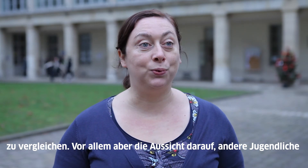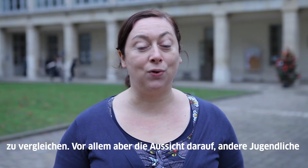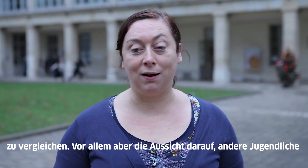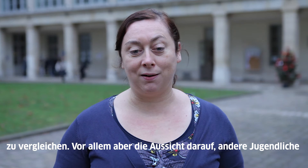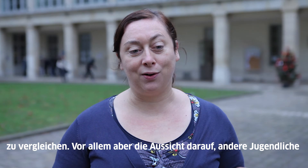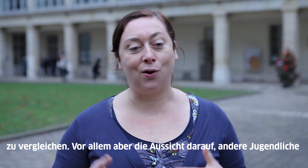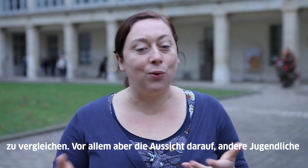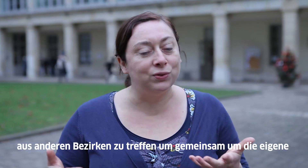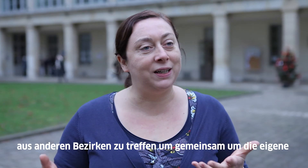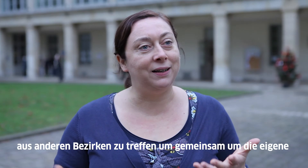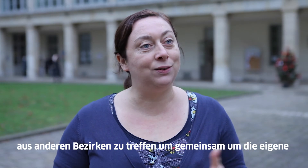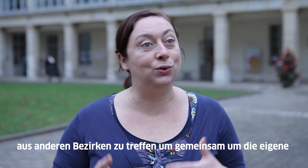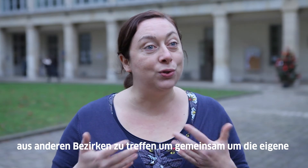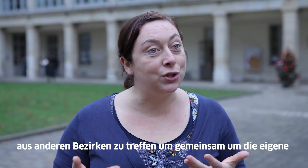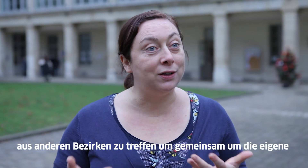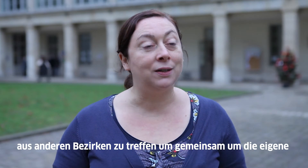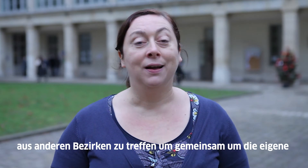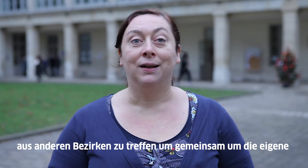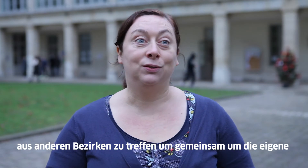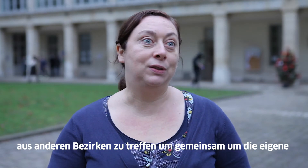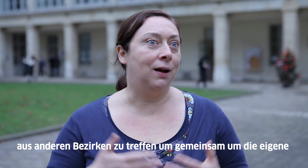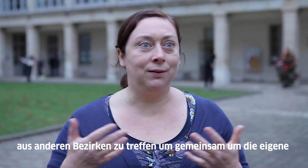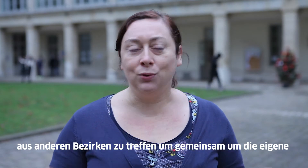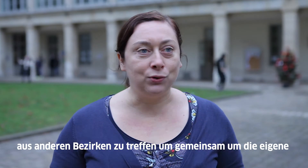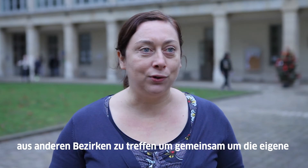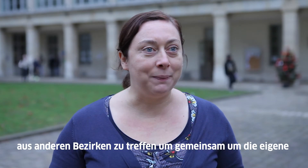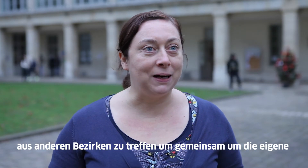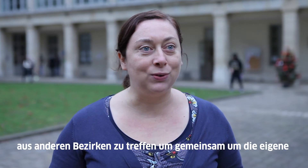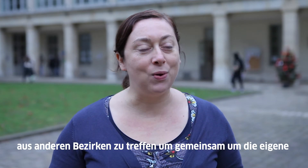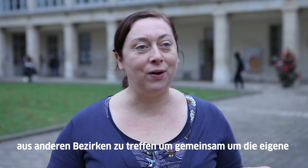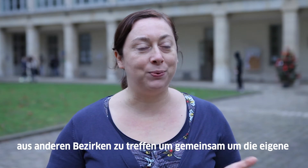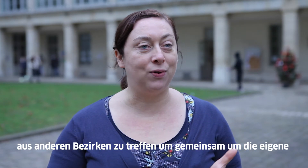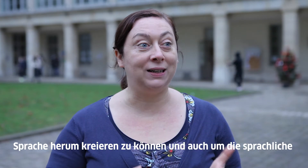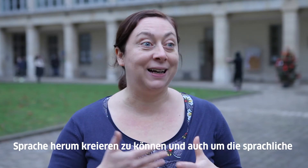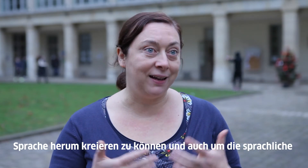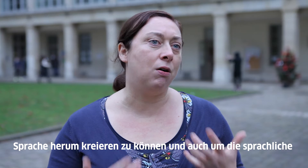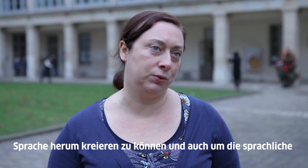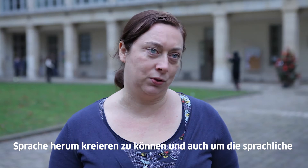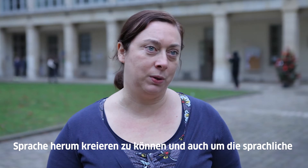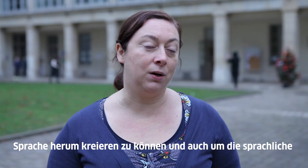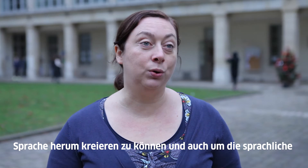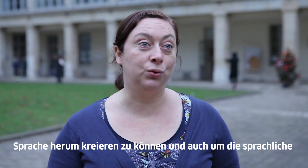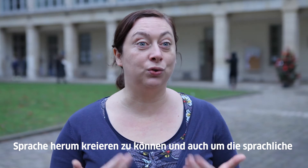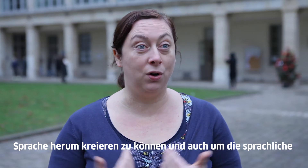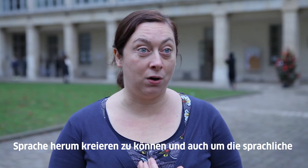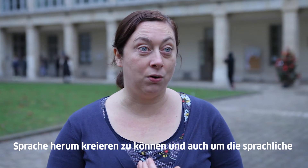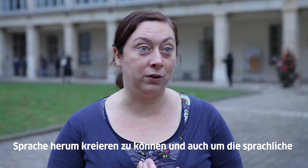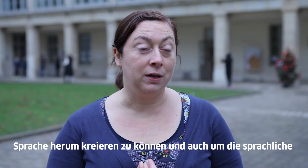pouvoir rencontrer d'autres jeunes d'un autre département et pouvoir créer ensemble autour de leur langue